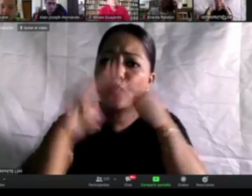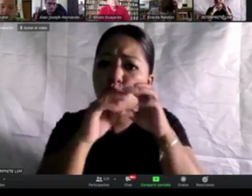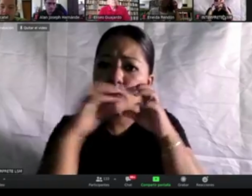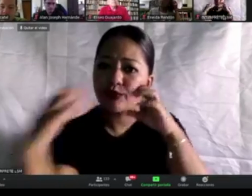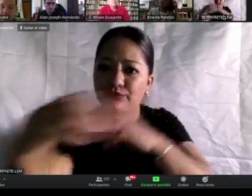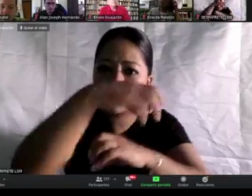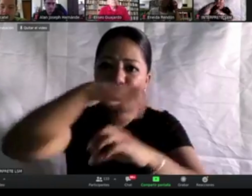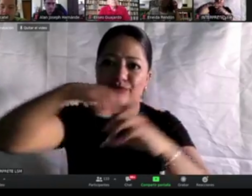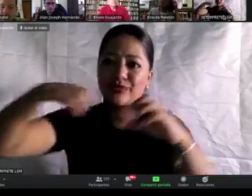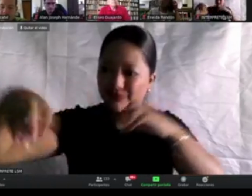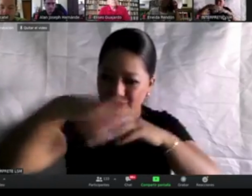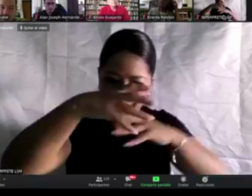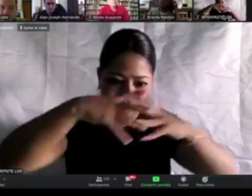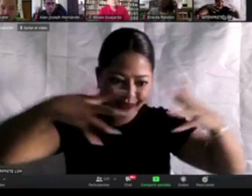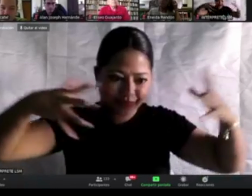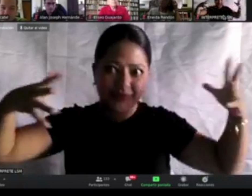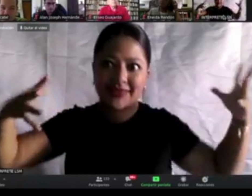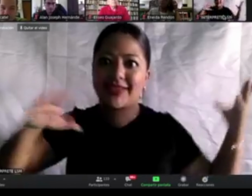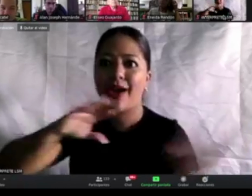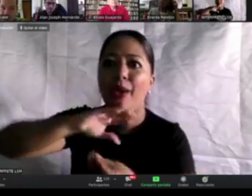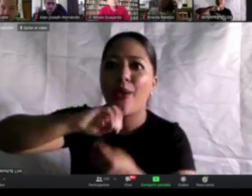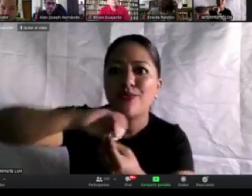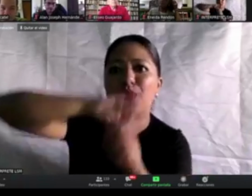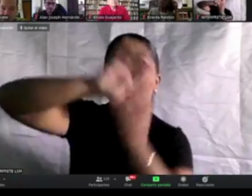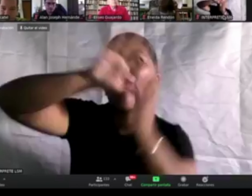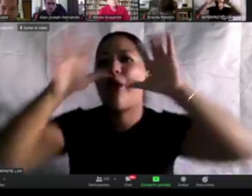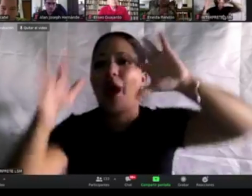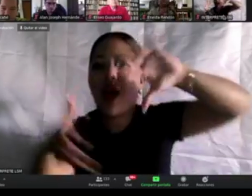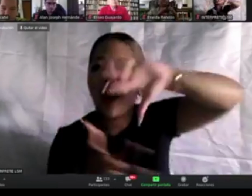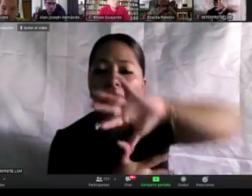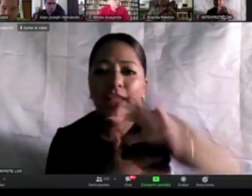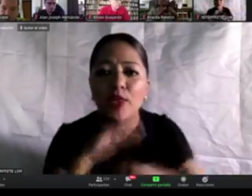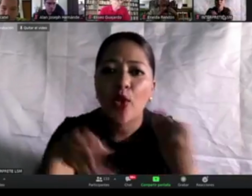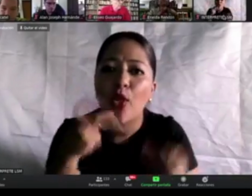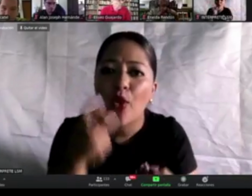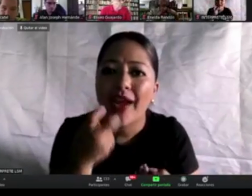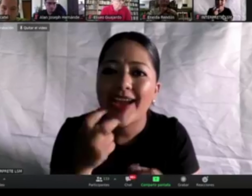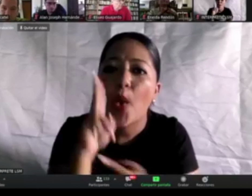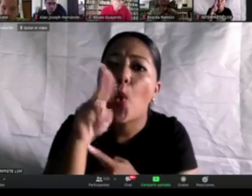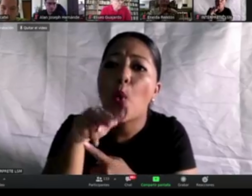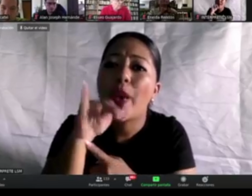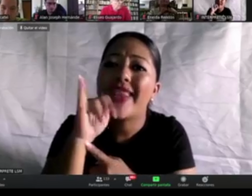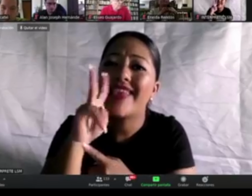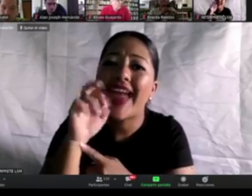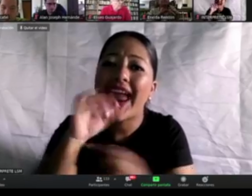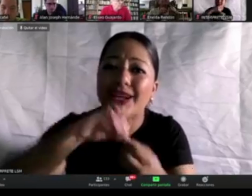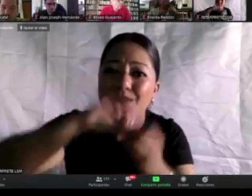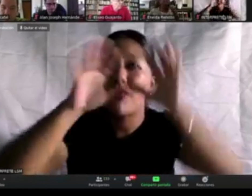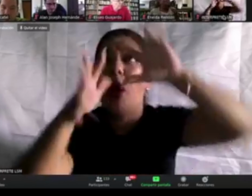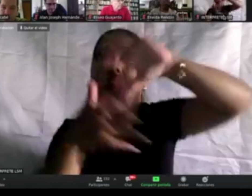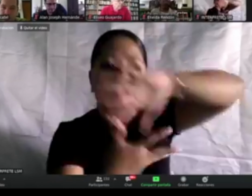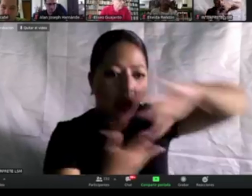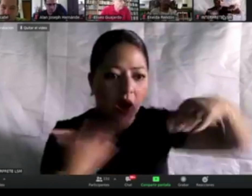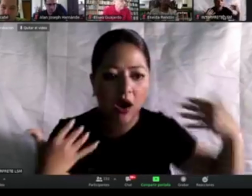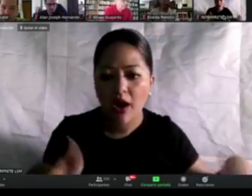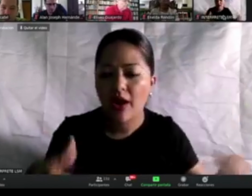y que denominamos universo que de ahí viene la palabra muchas veces universidad nuestras universidades tienen que apelar